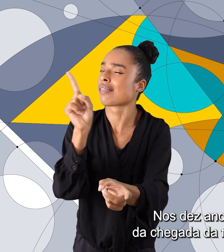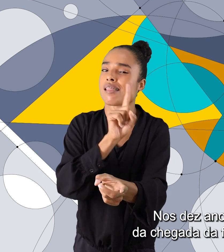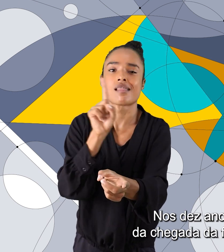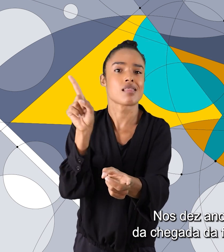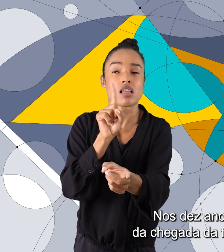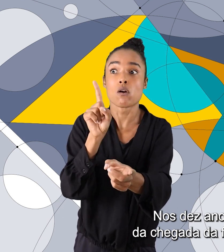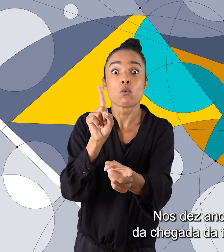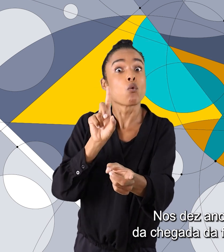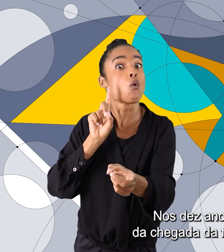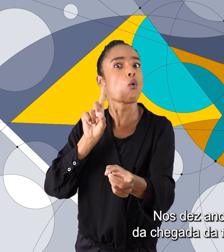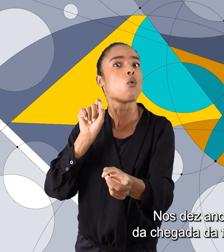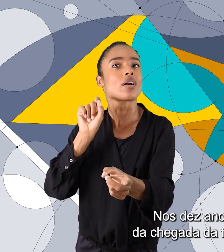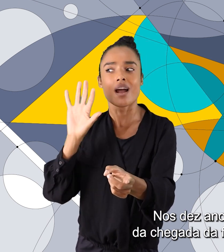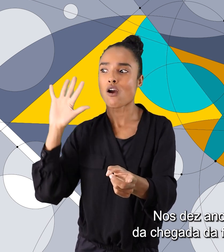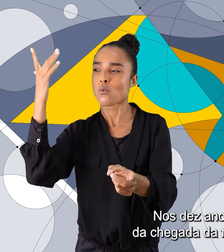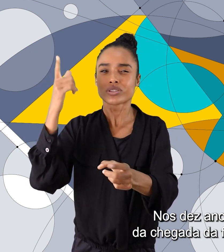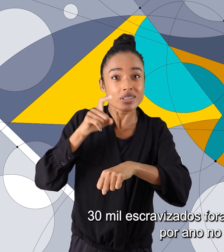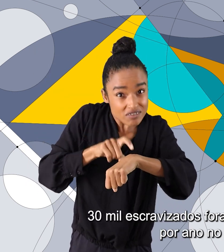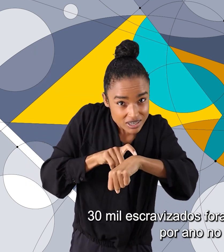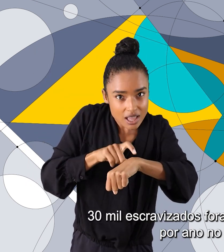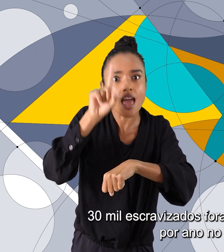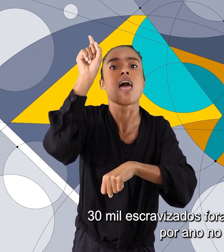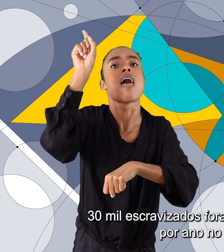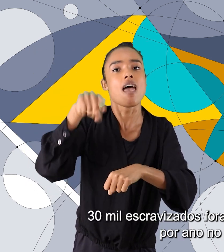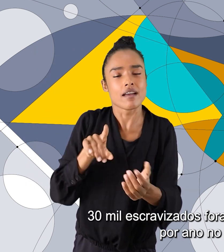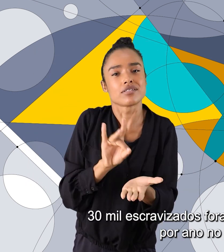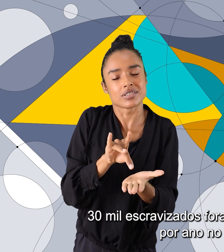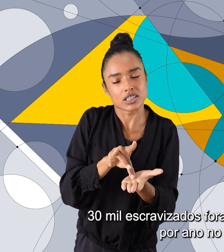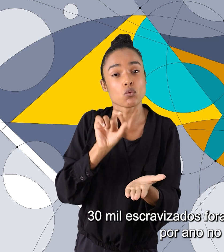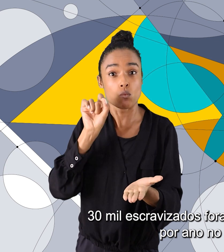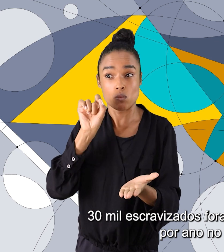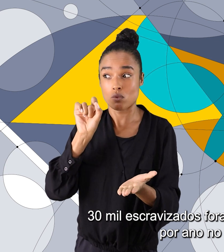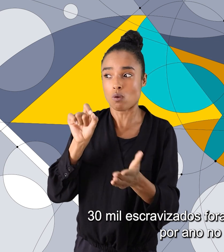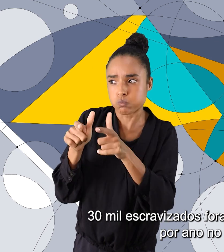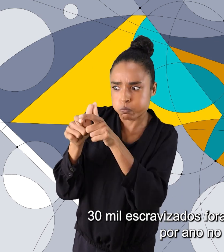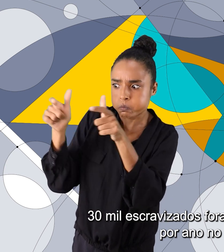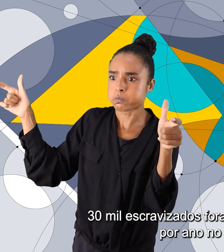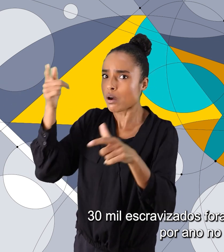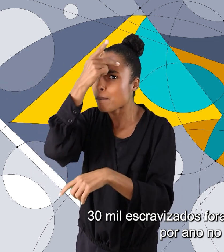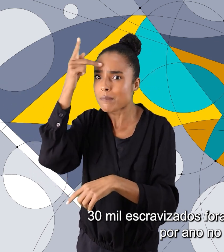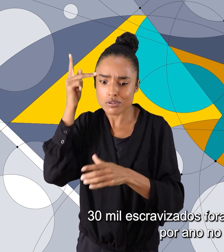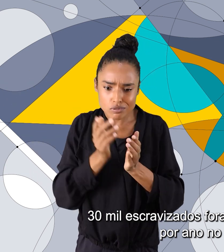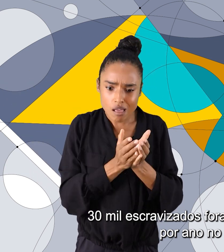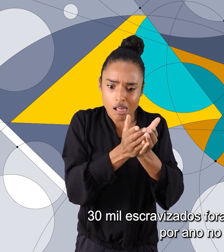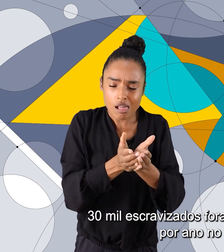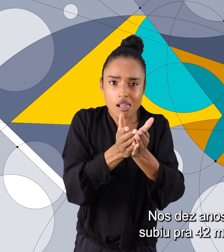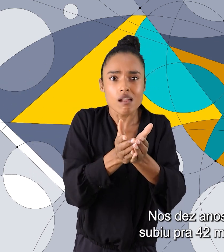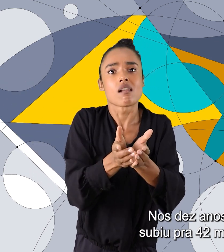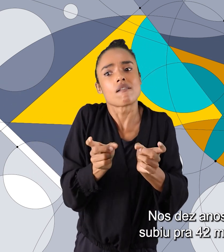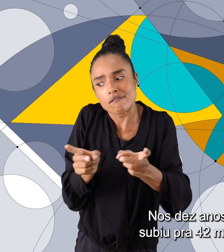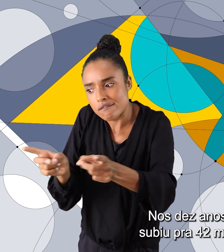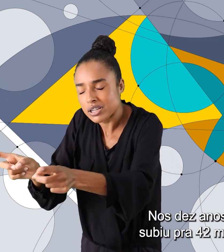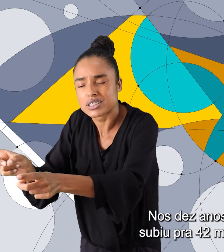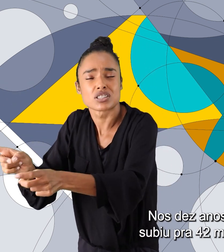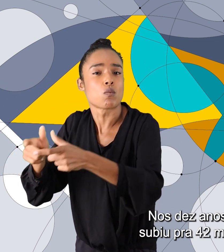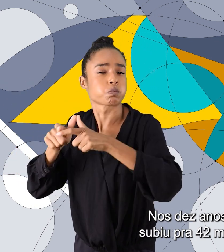Nos 10 anos antes da chegada da família real, 30 mil escravizados foram desembarcados por ano no Brasil. Nos